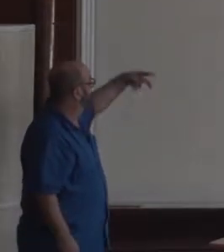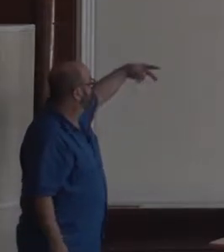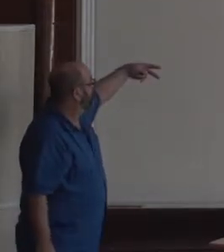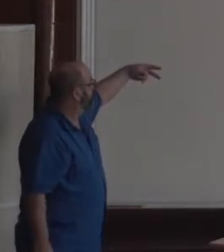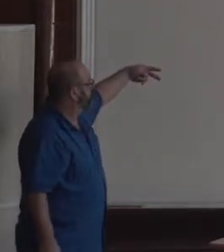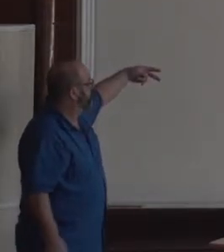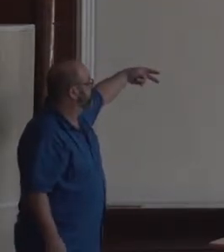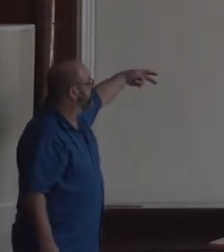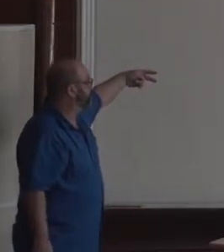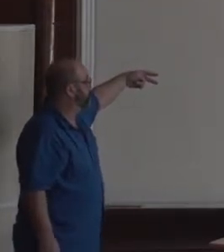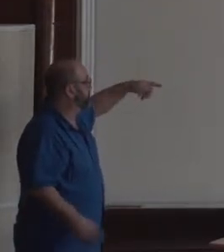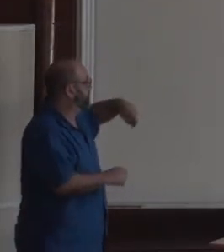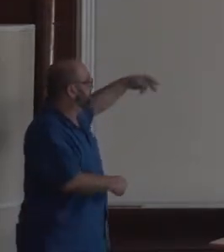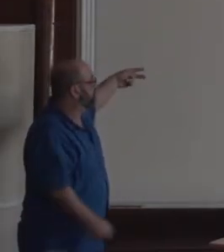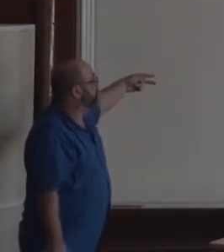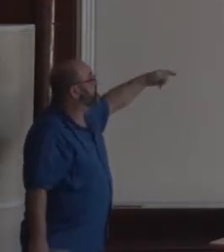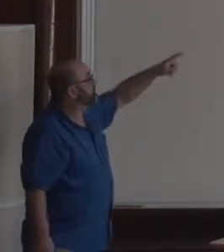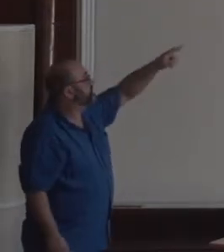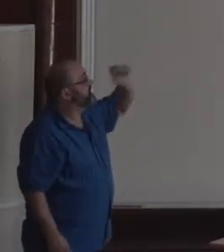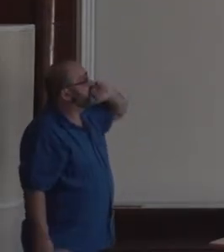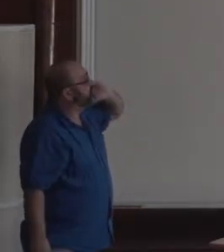tests. Un qui